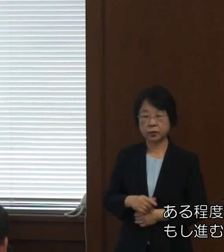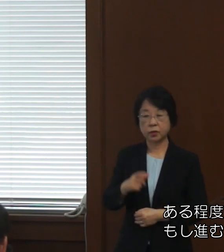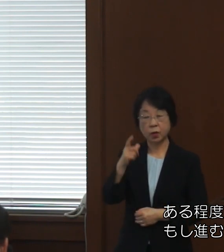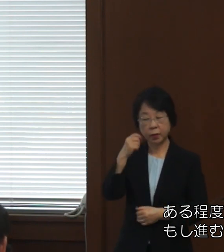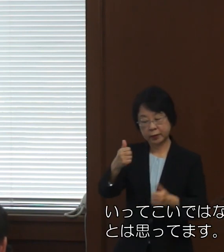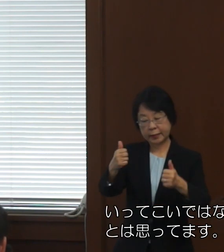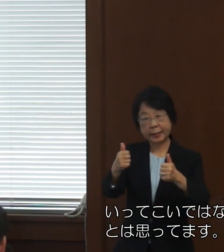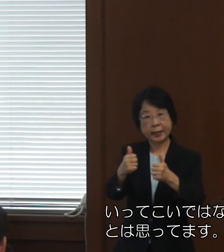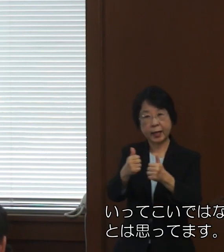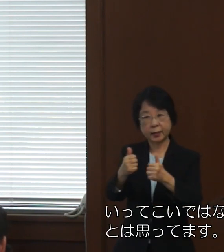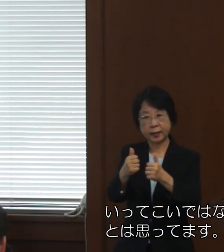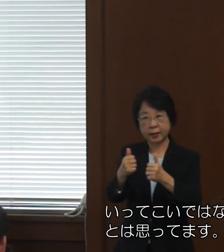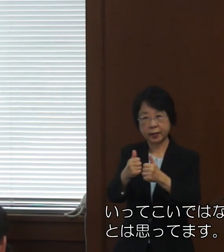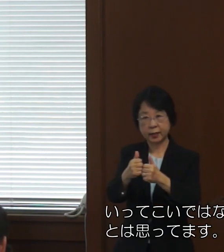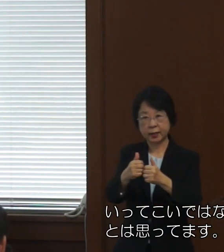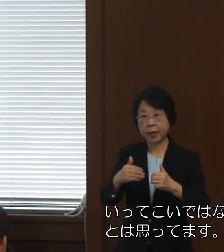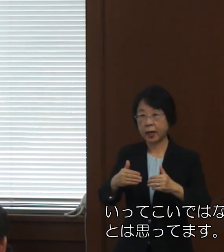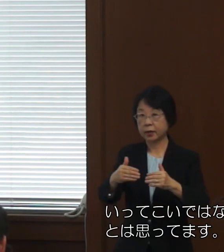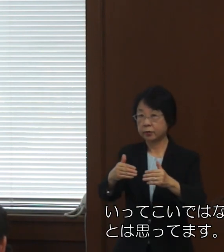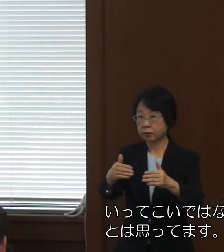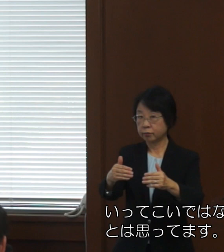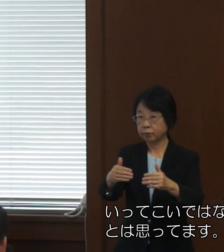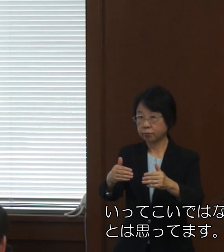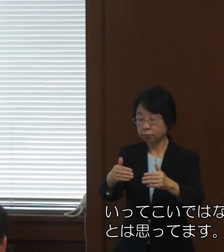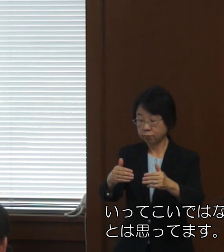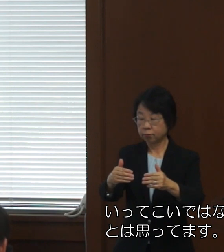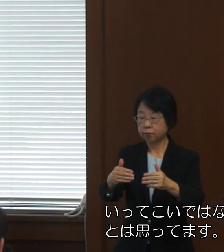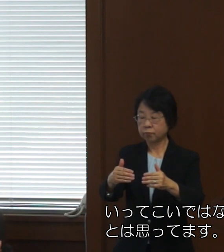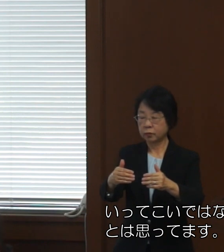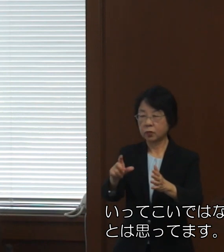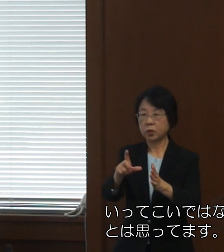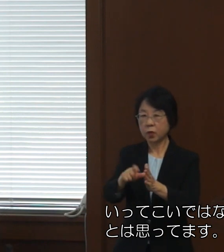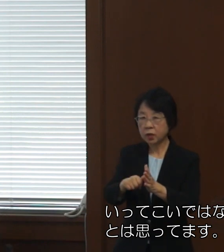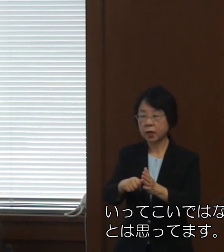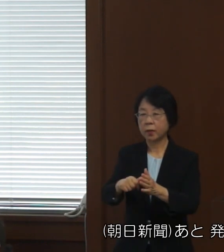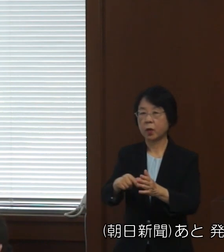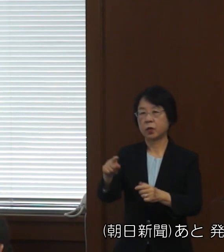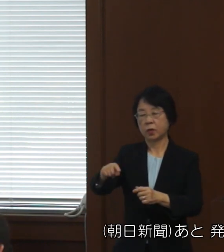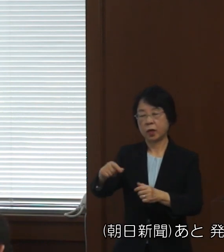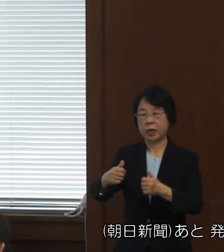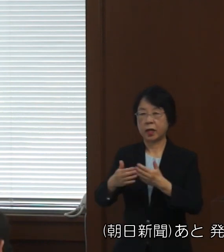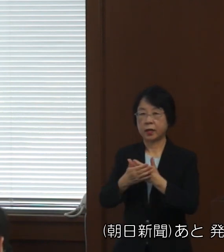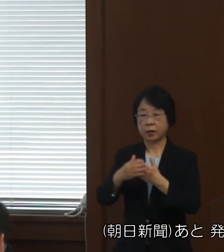も行って声がなくなっていいのではないかと思います